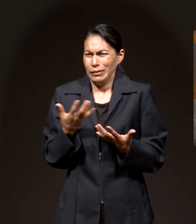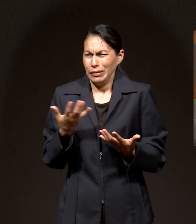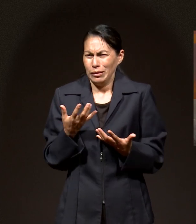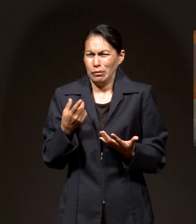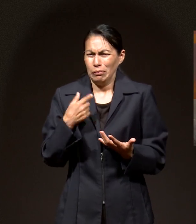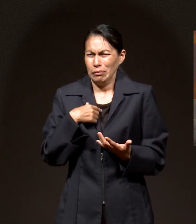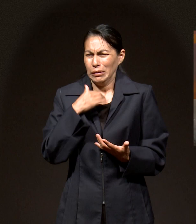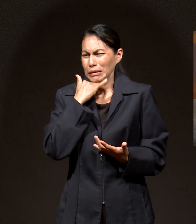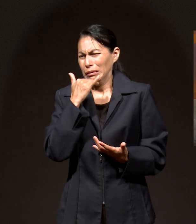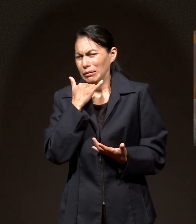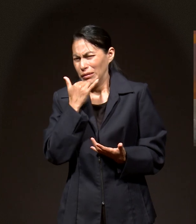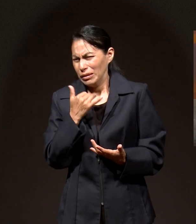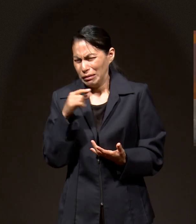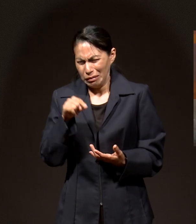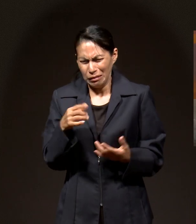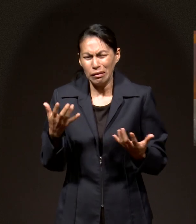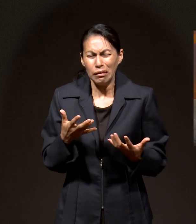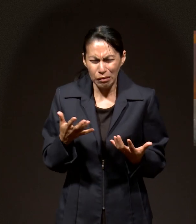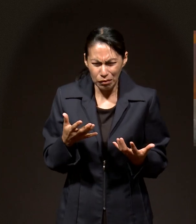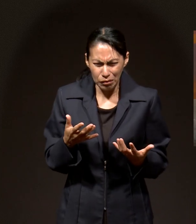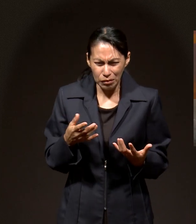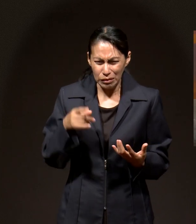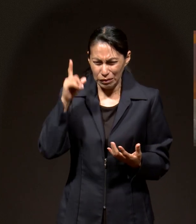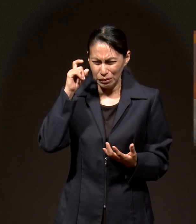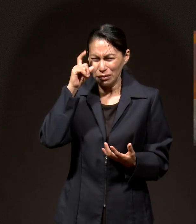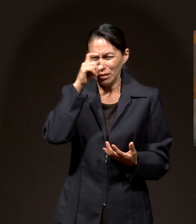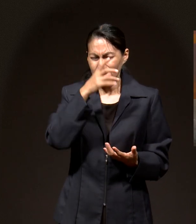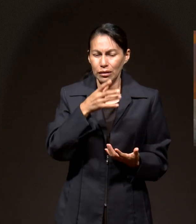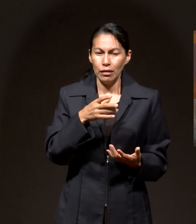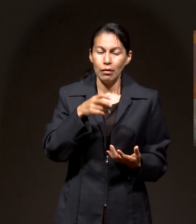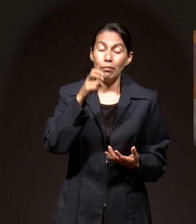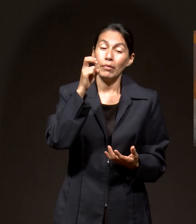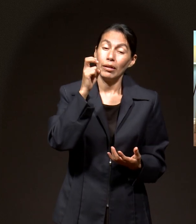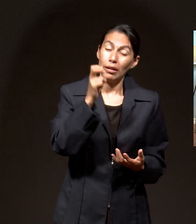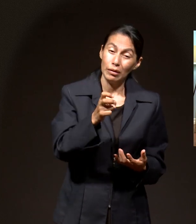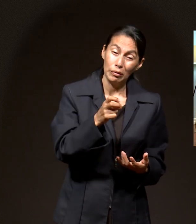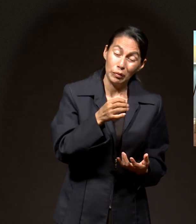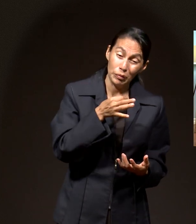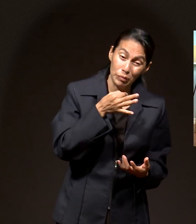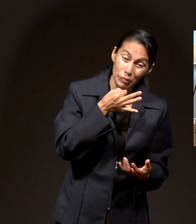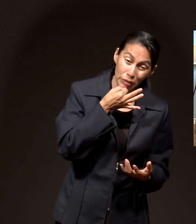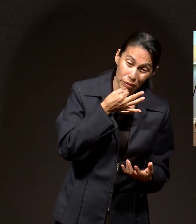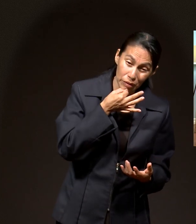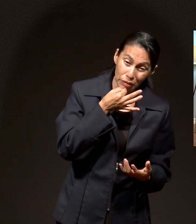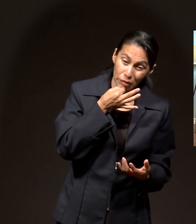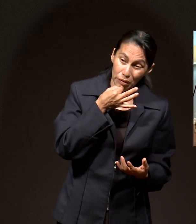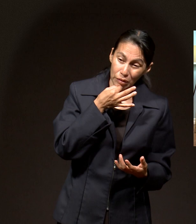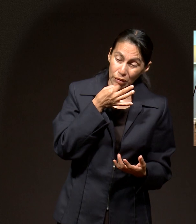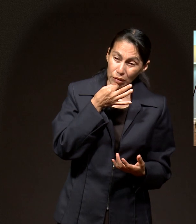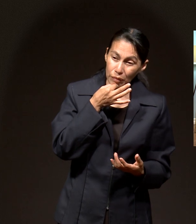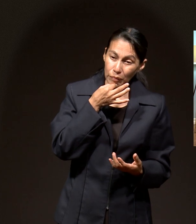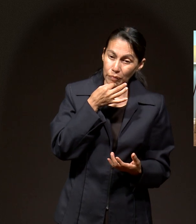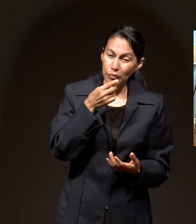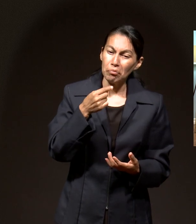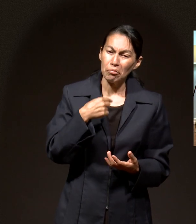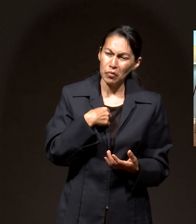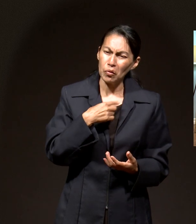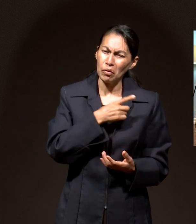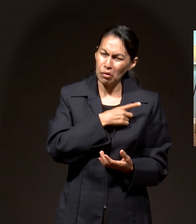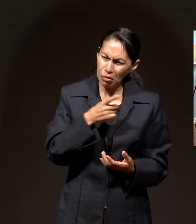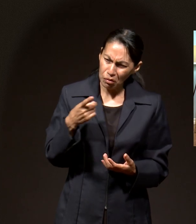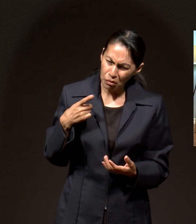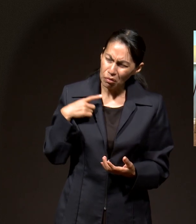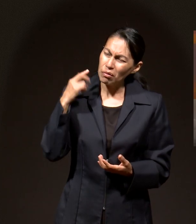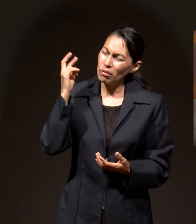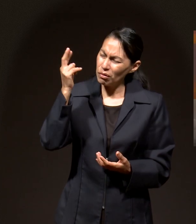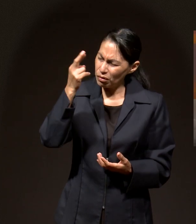acá? Tal vez me equivoqué, tal vez es demasiado. Pero es en esos momentos cuando uno tiene que recordar